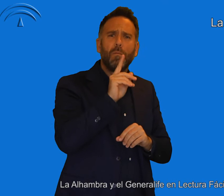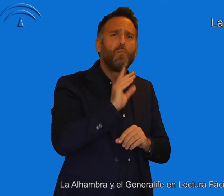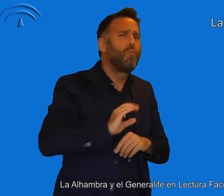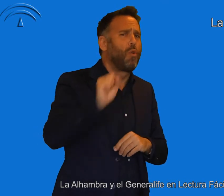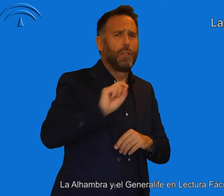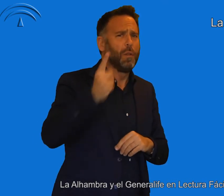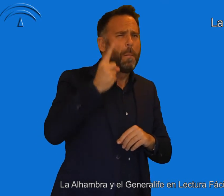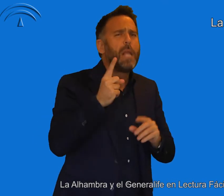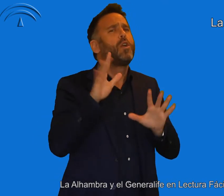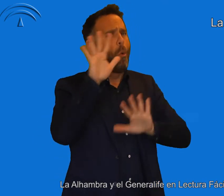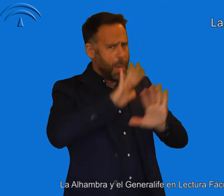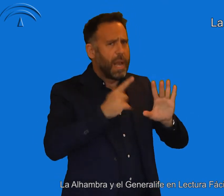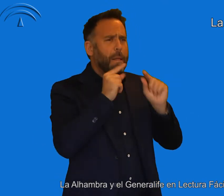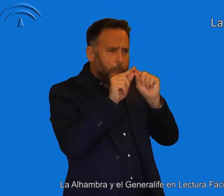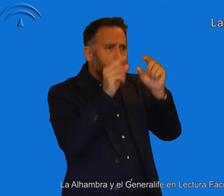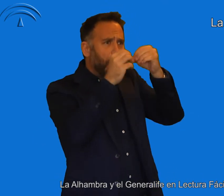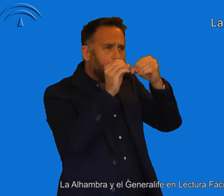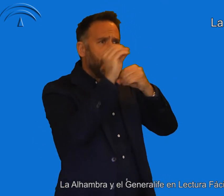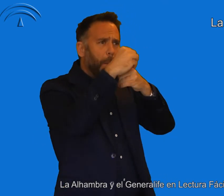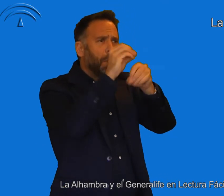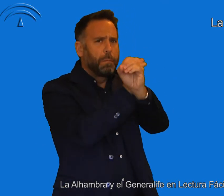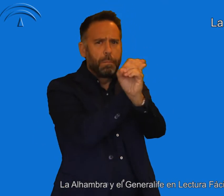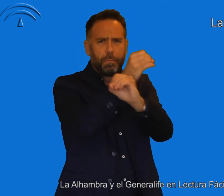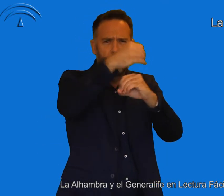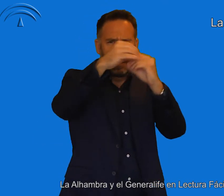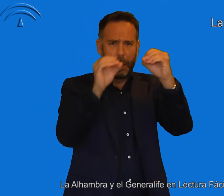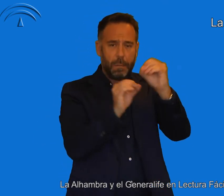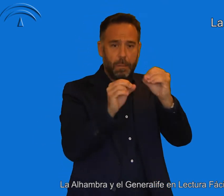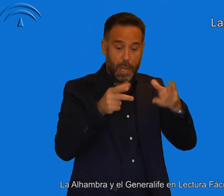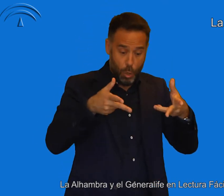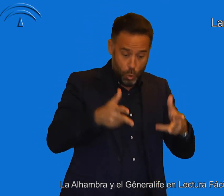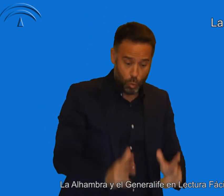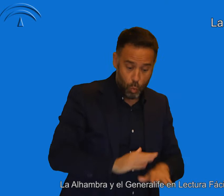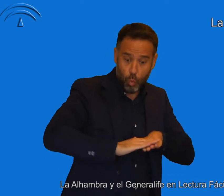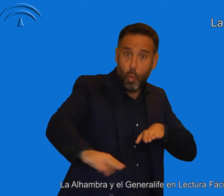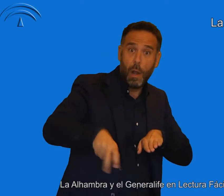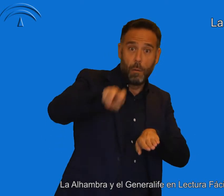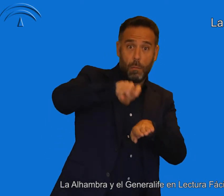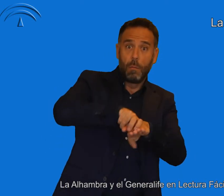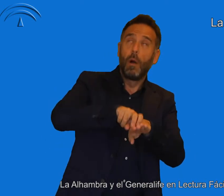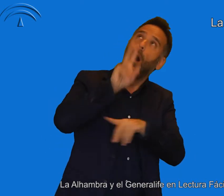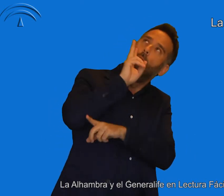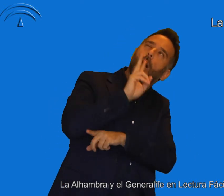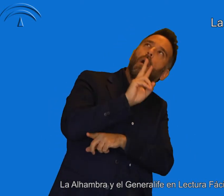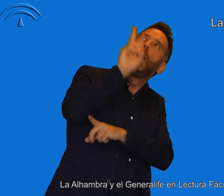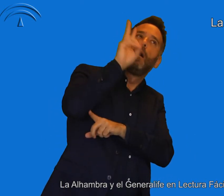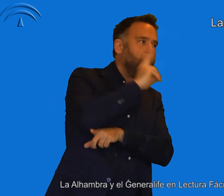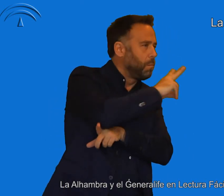más bonitos y complicados de la Alhambra. Desde el mirador, sentado en el suelo, el sultán contemplaba el